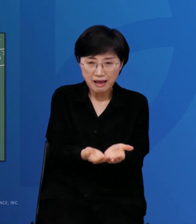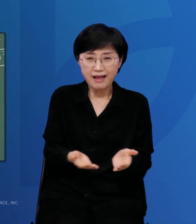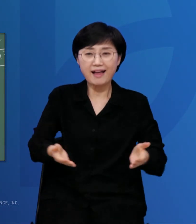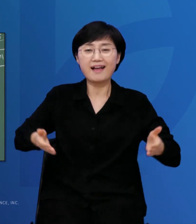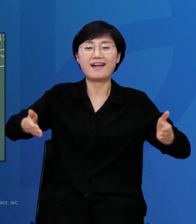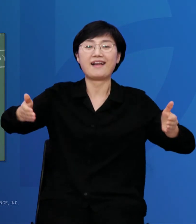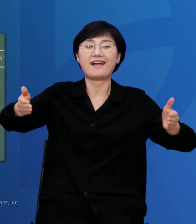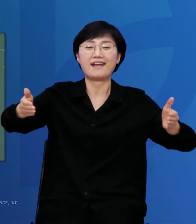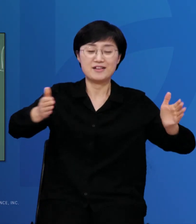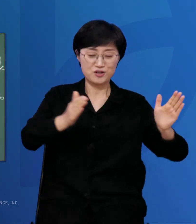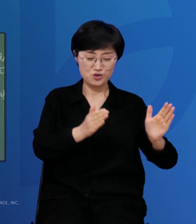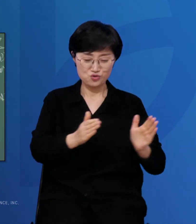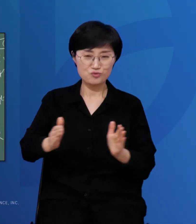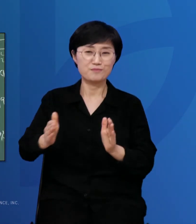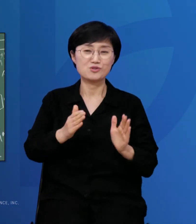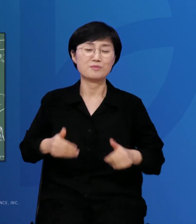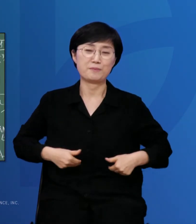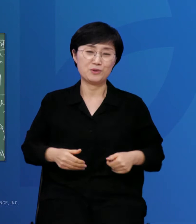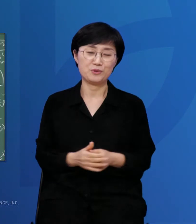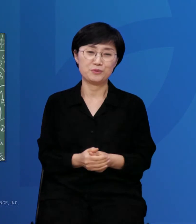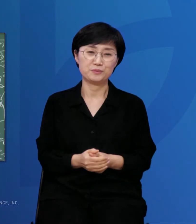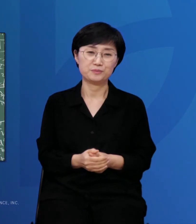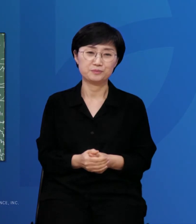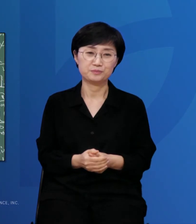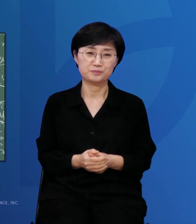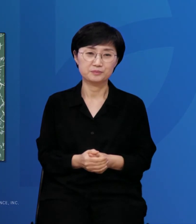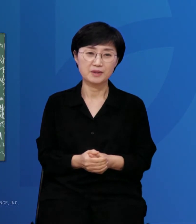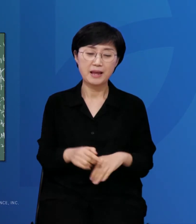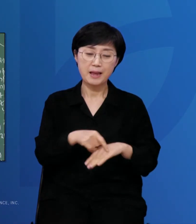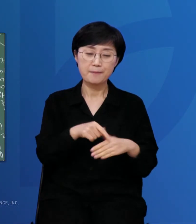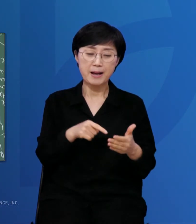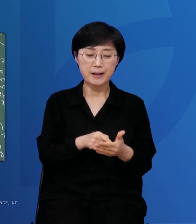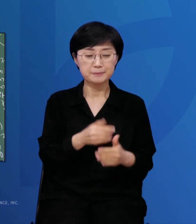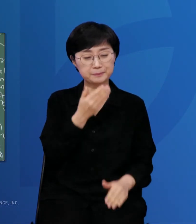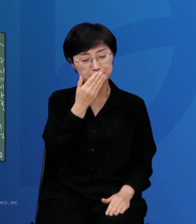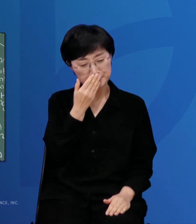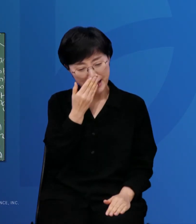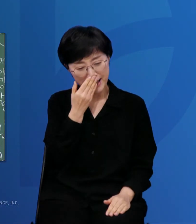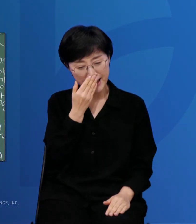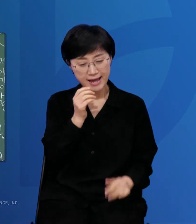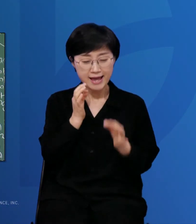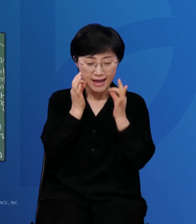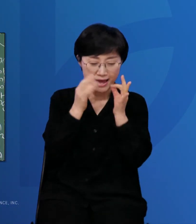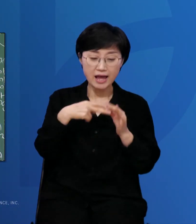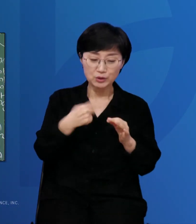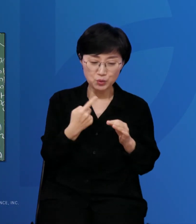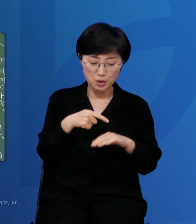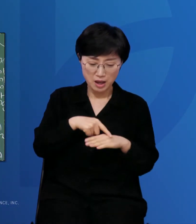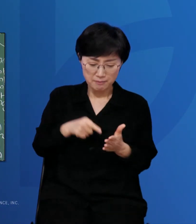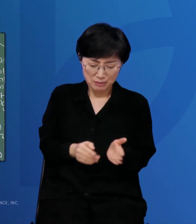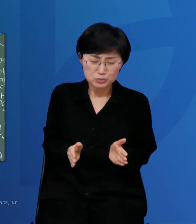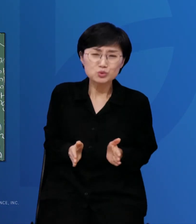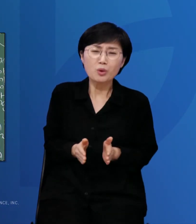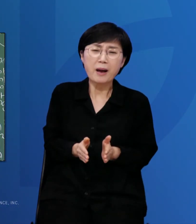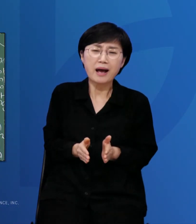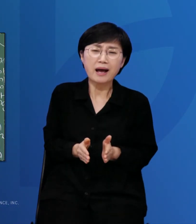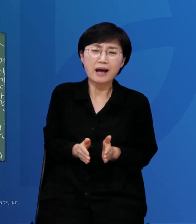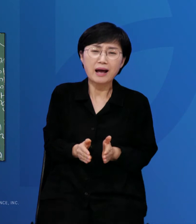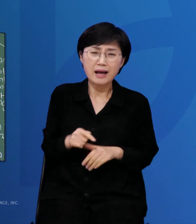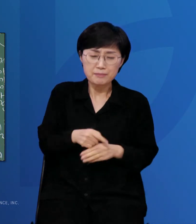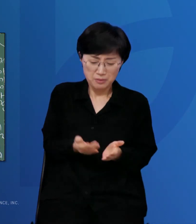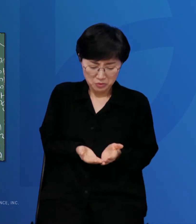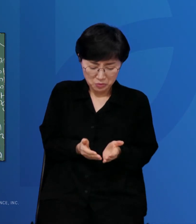我们得准备，神要赐祝福给我们，我们得准备器皿才行，对吧？ 여러분이 아무리 착하고 아무리 몸부림쳐도 사이다 뚜껑에는 마야 안 당깁니다. 그렇잖아요.